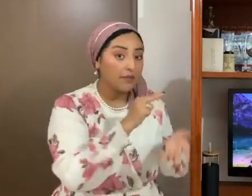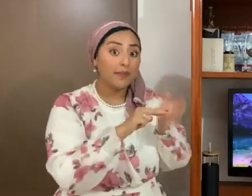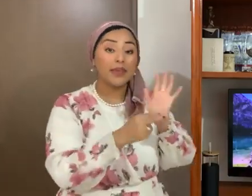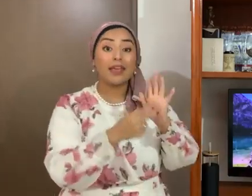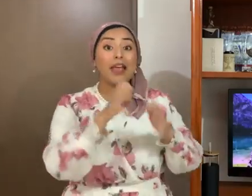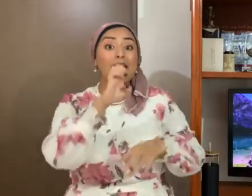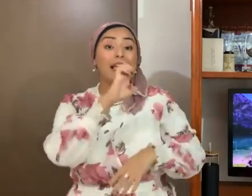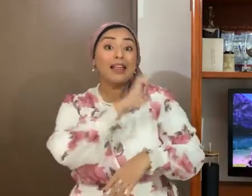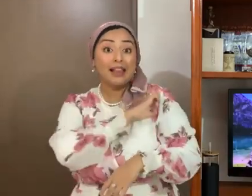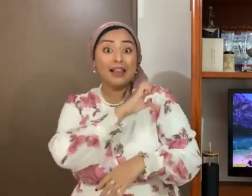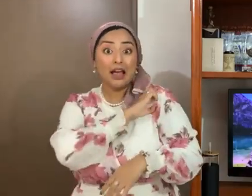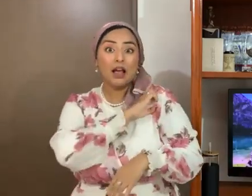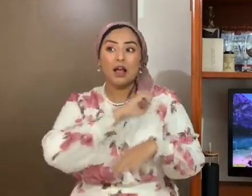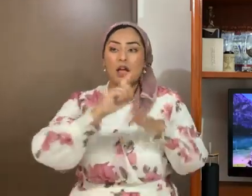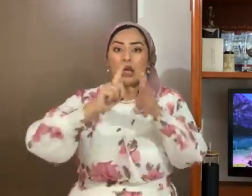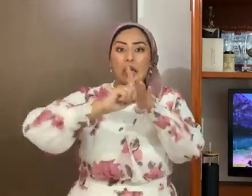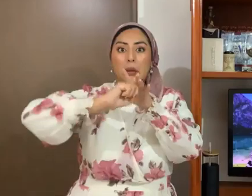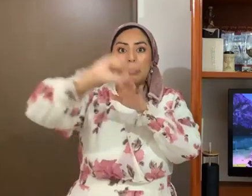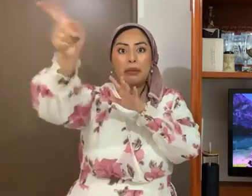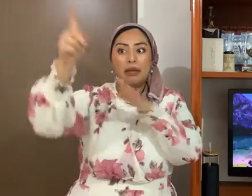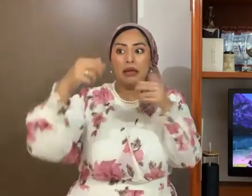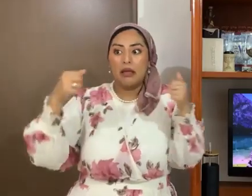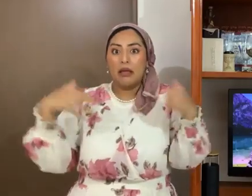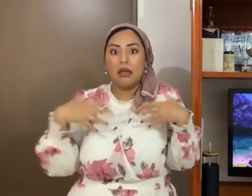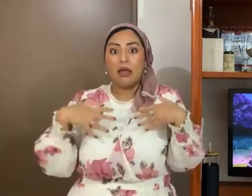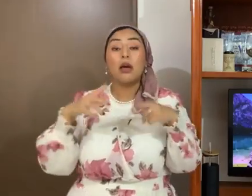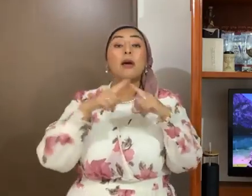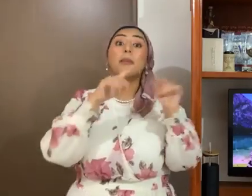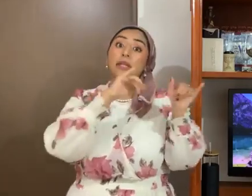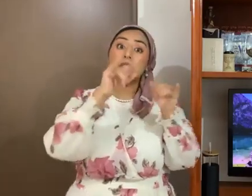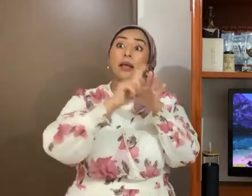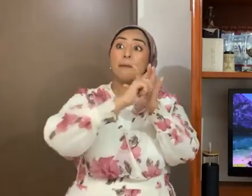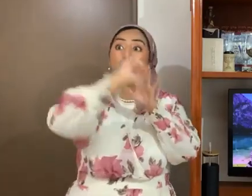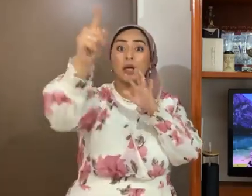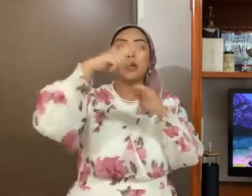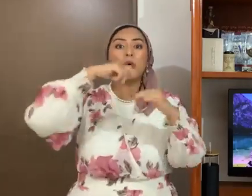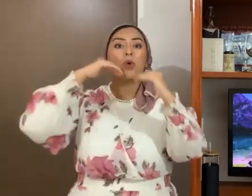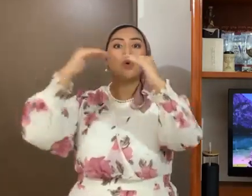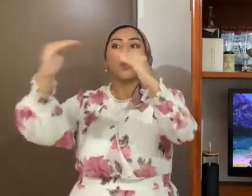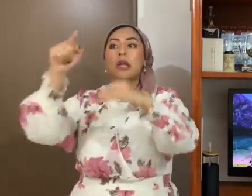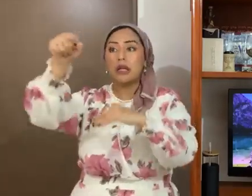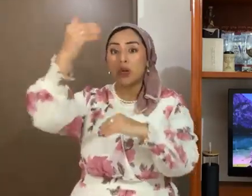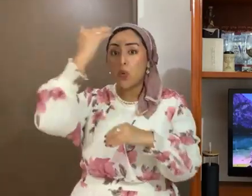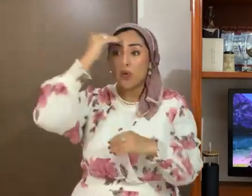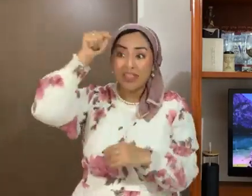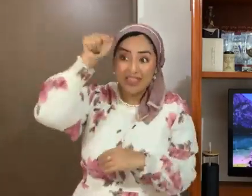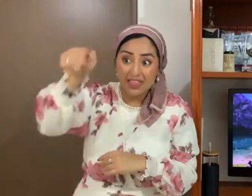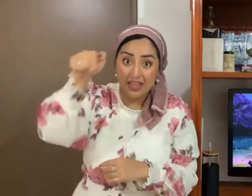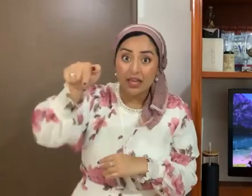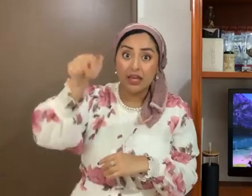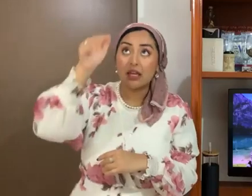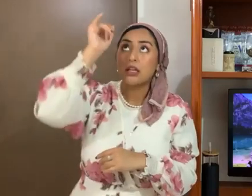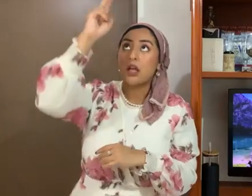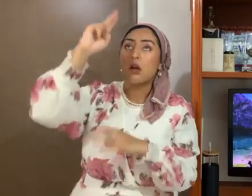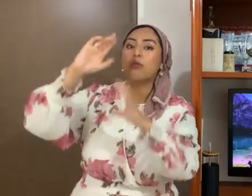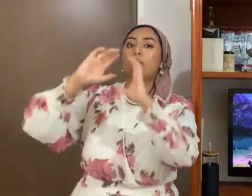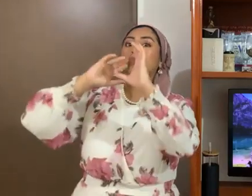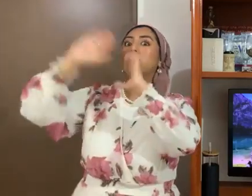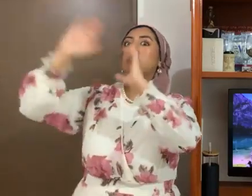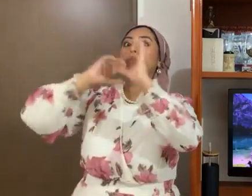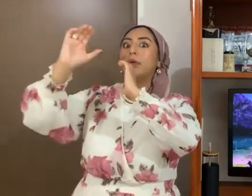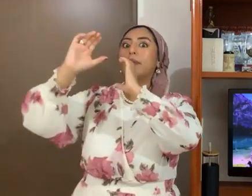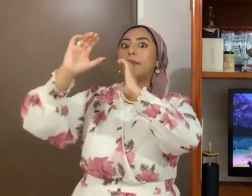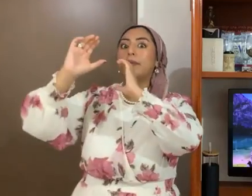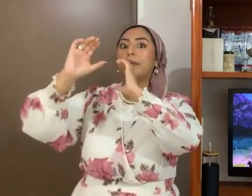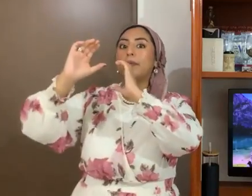Elías se fue para cuidar su vida, pero también se fue al desierto porque sabía que ahí el Eterno iba a hablar con él.